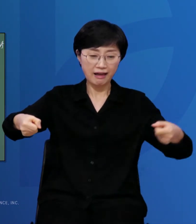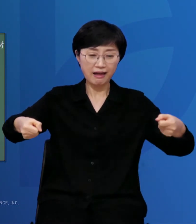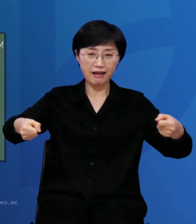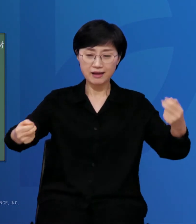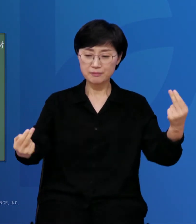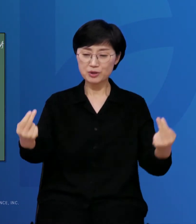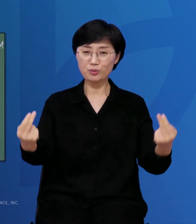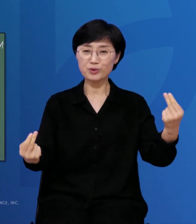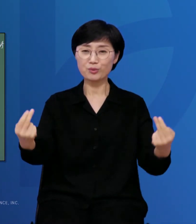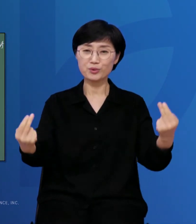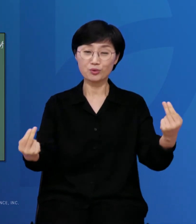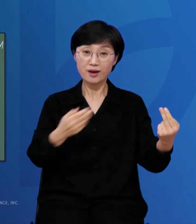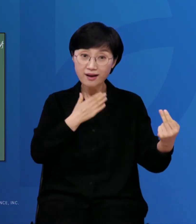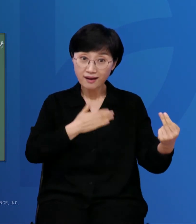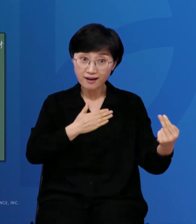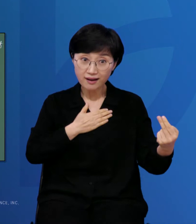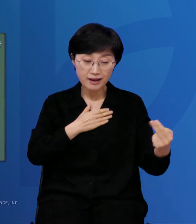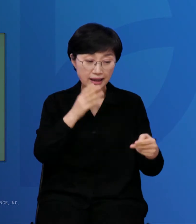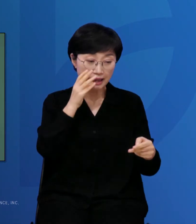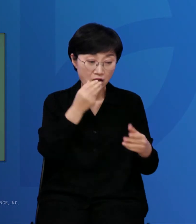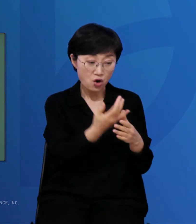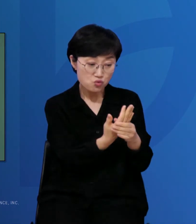숨은